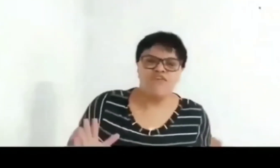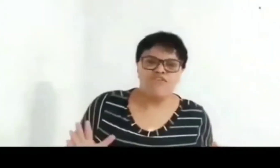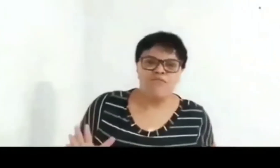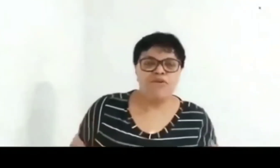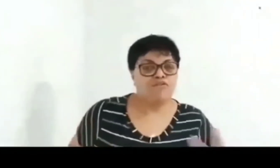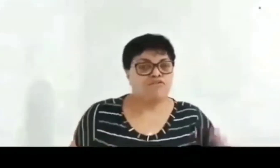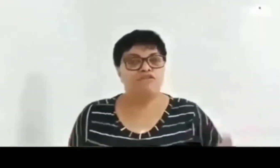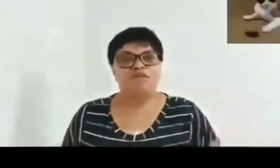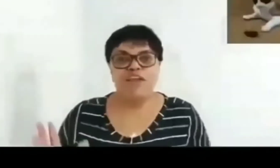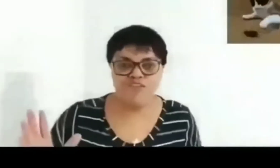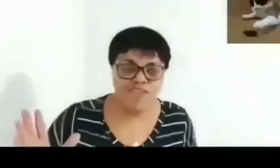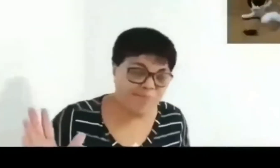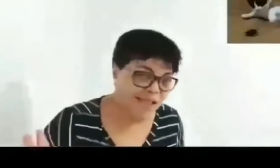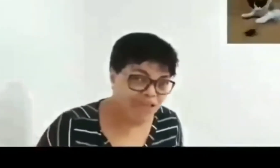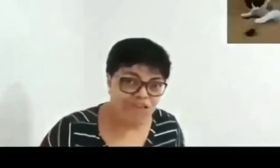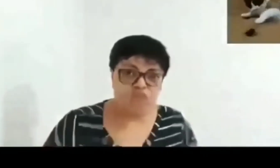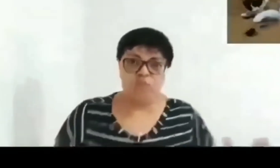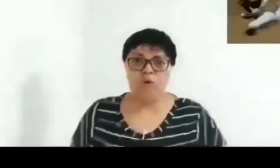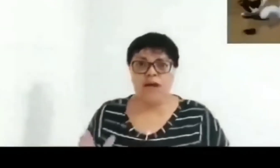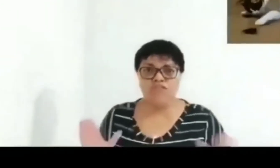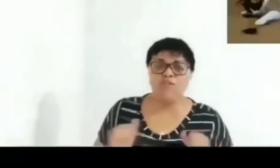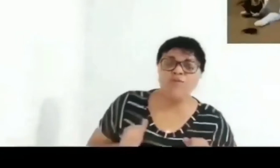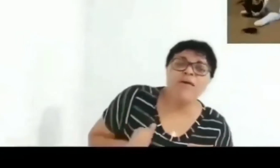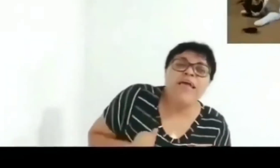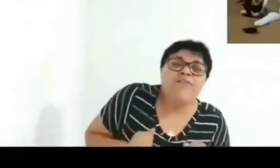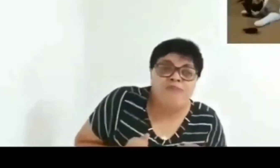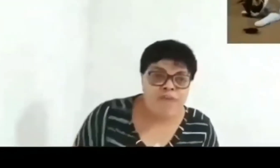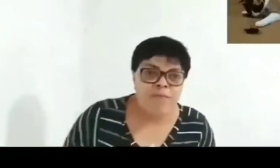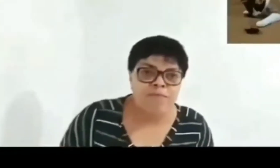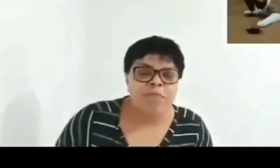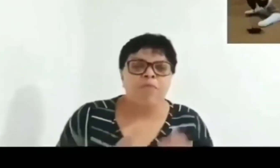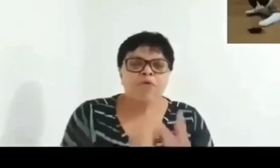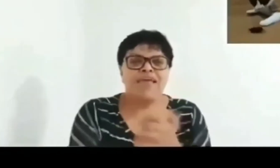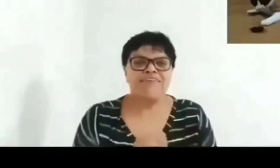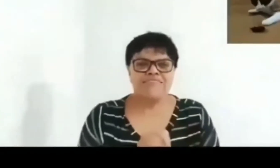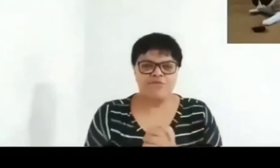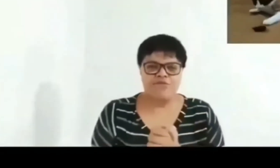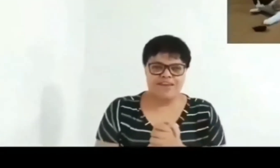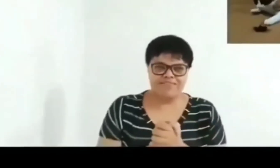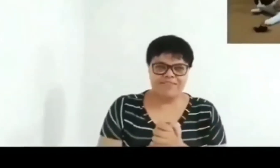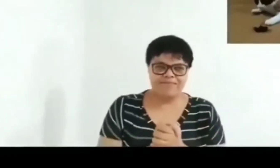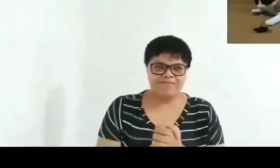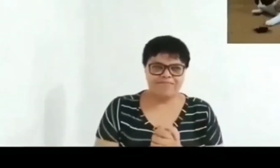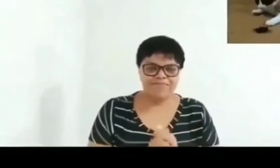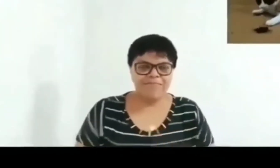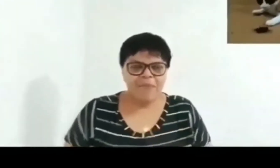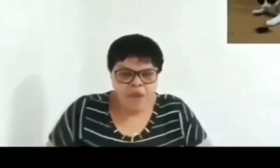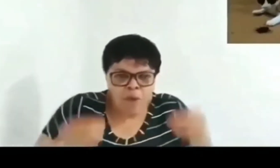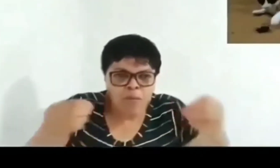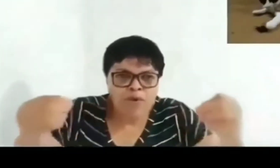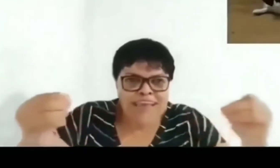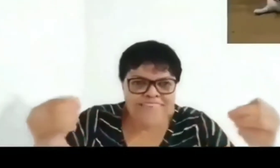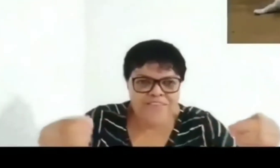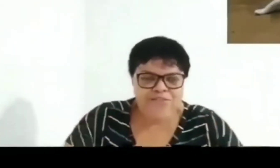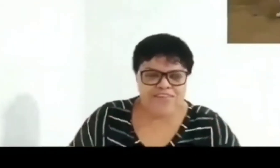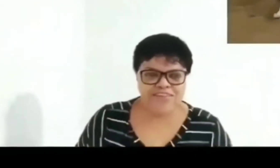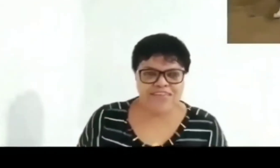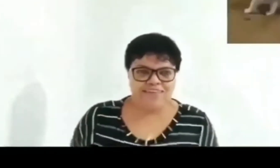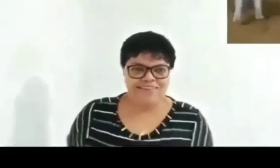é diferente de mim. Eu sou diferente da minha gatinha, do meu gatinho. Enfim, por que essa diferença? Por que essa